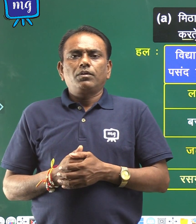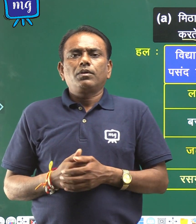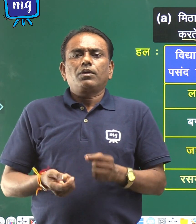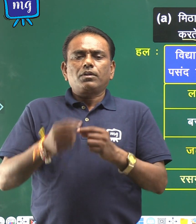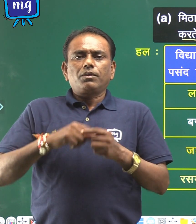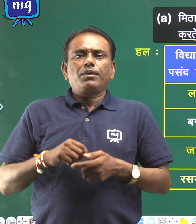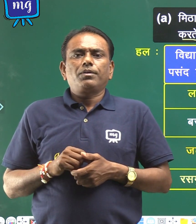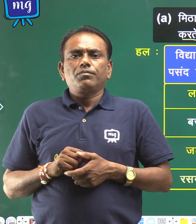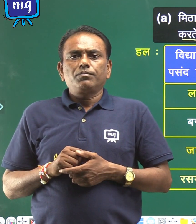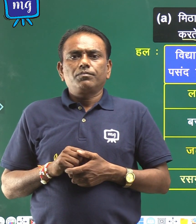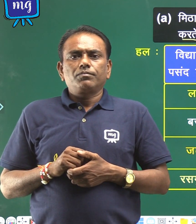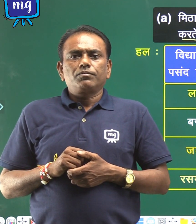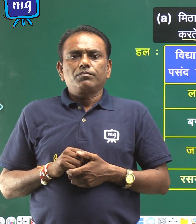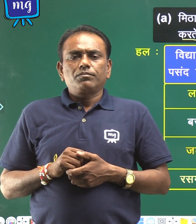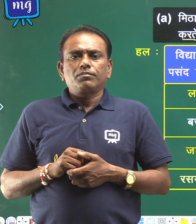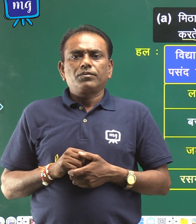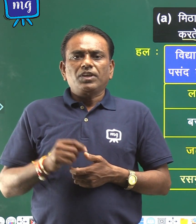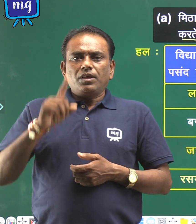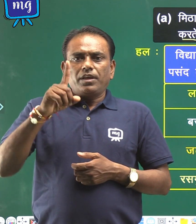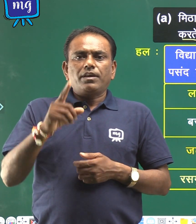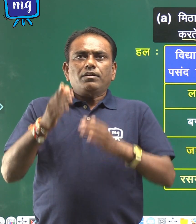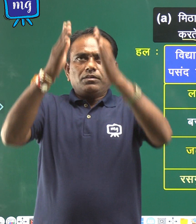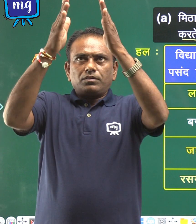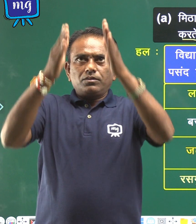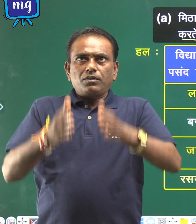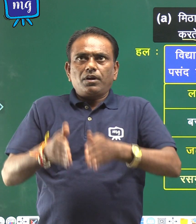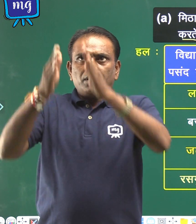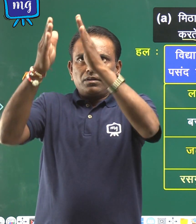करते हुए एक सारणी में